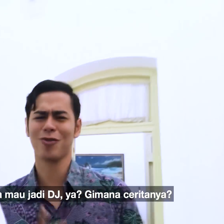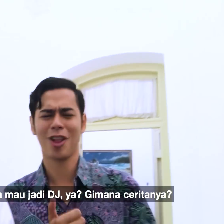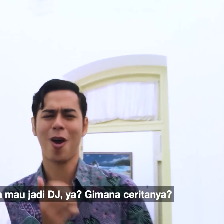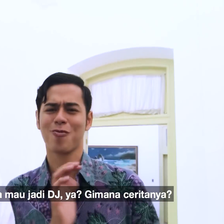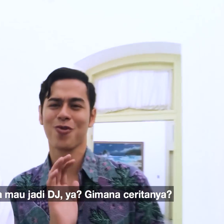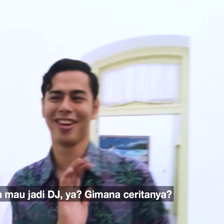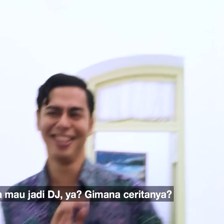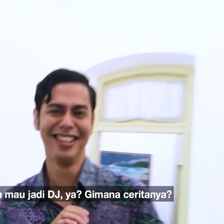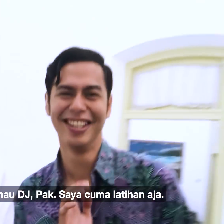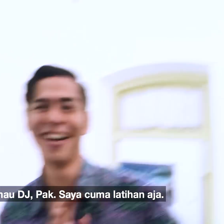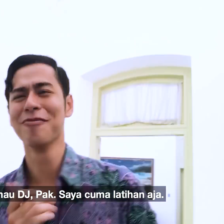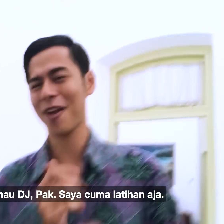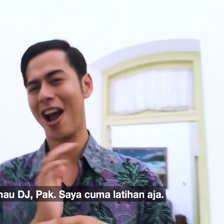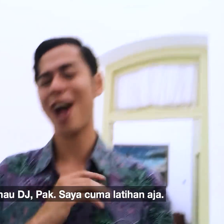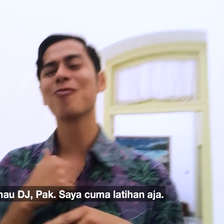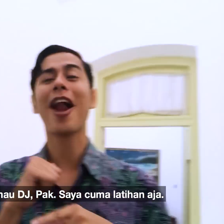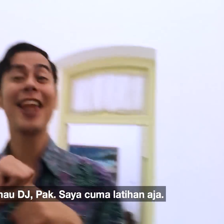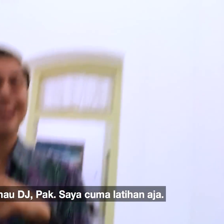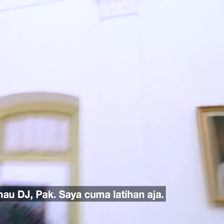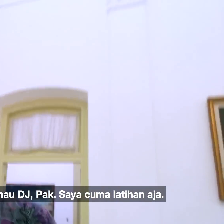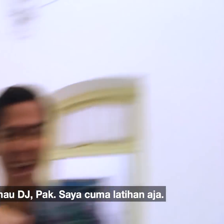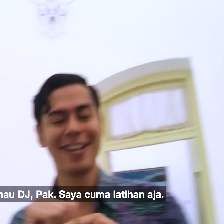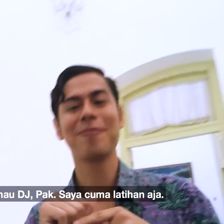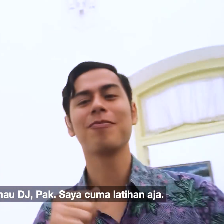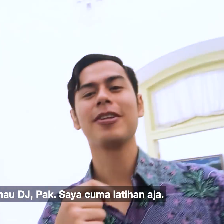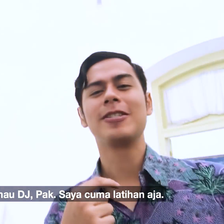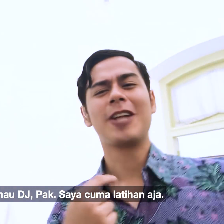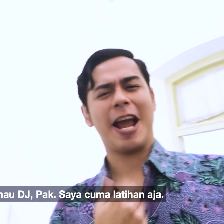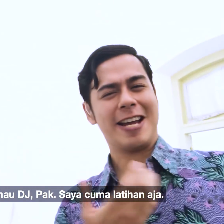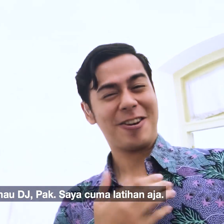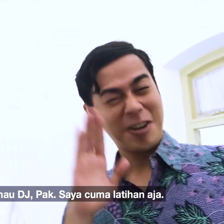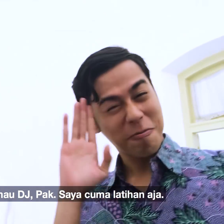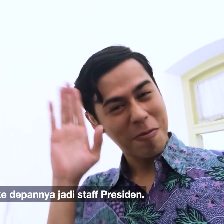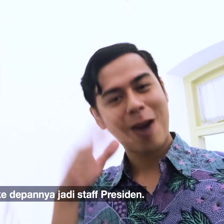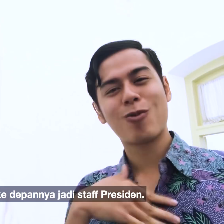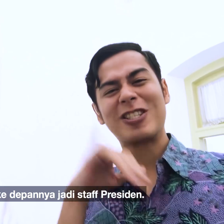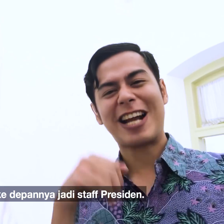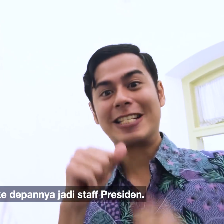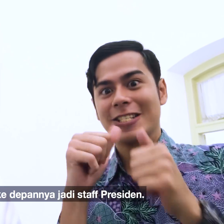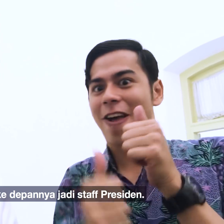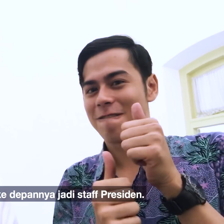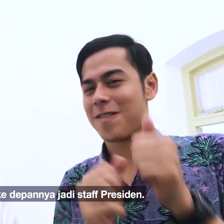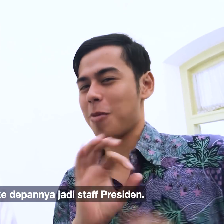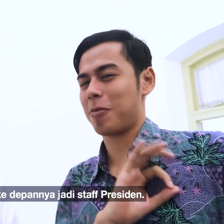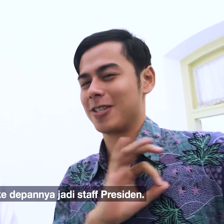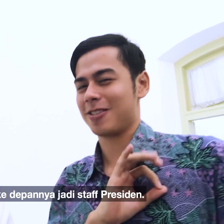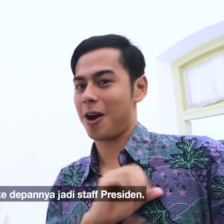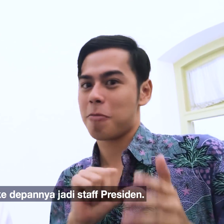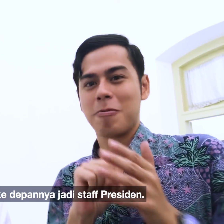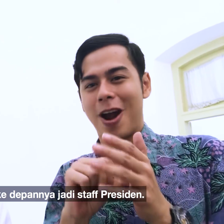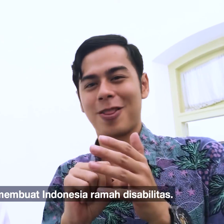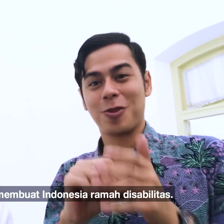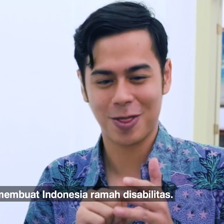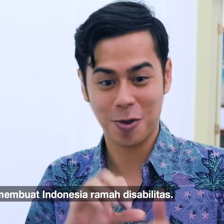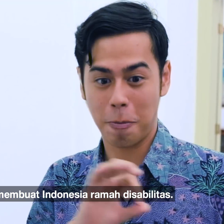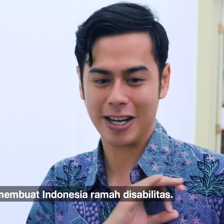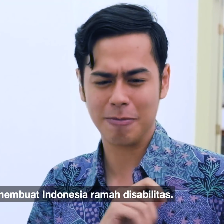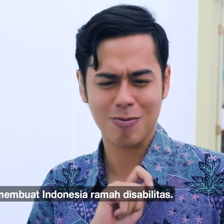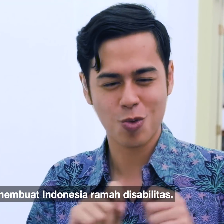Gimana ceritanya? Sebetulnya bukan mau jadi DJ, Pak. Saya cuma latihan aja. Saya kepengen kedepannya jadi staff presiden. Bantu presiden